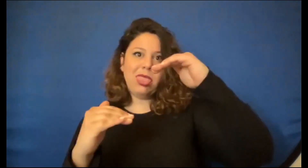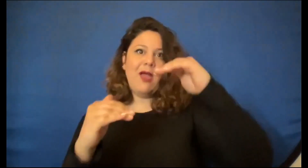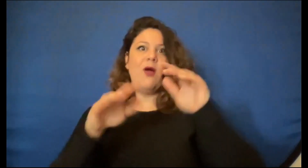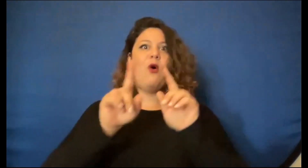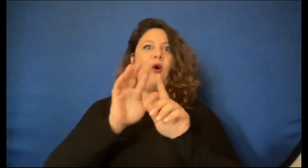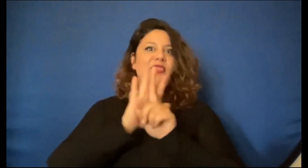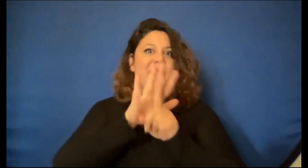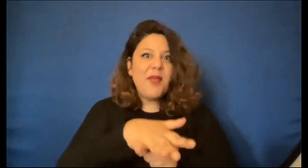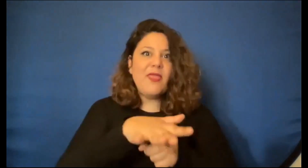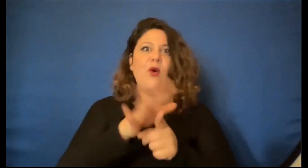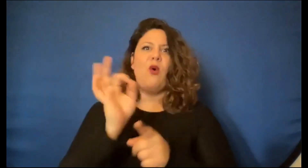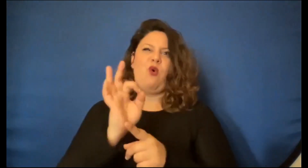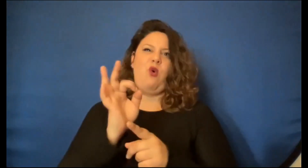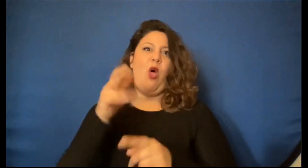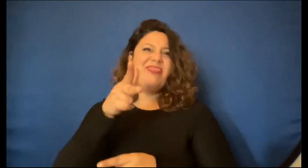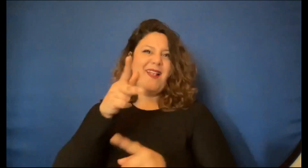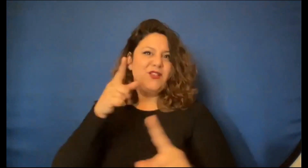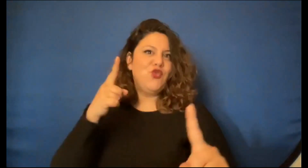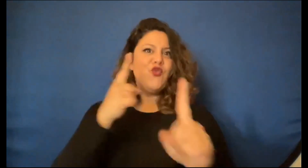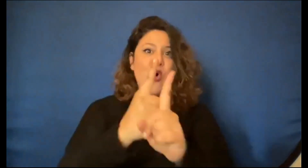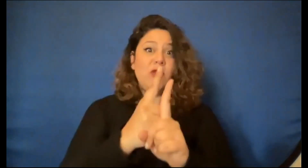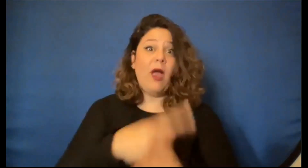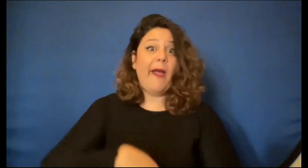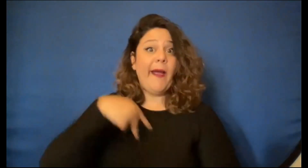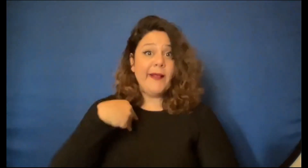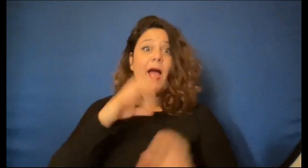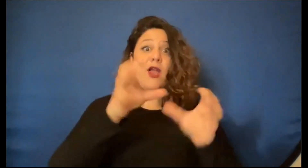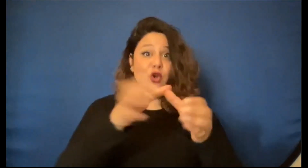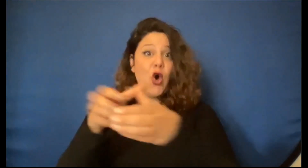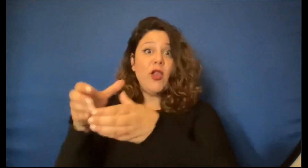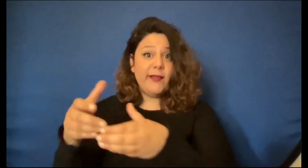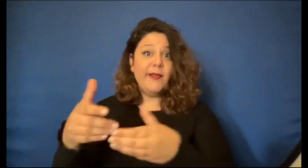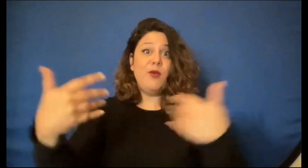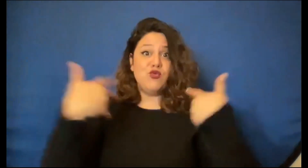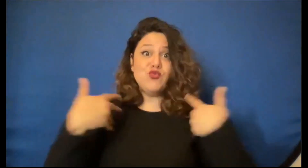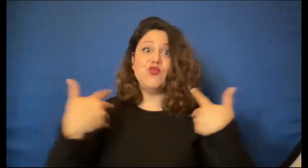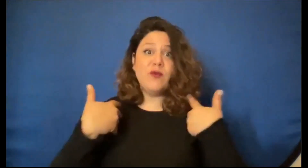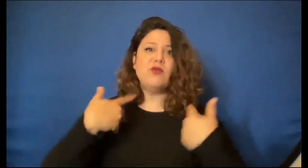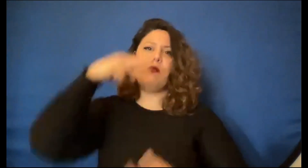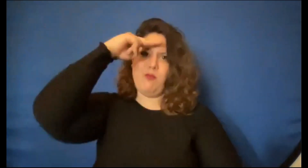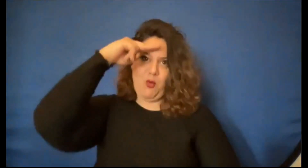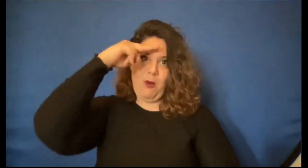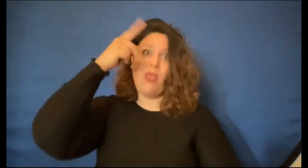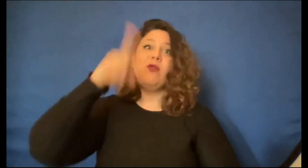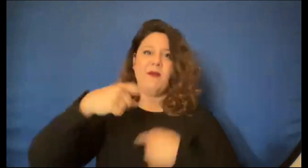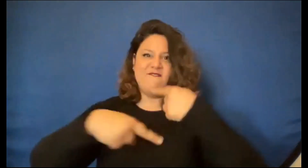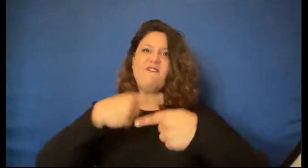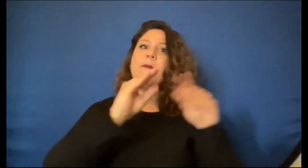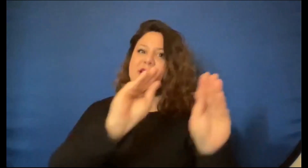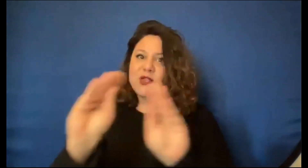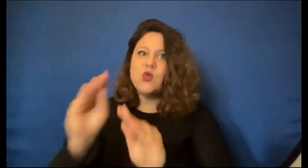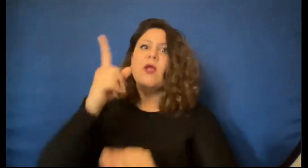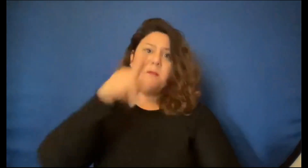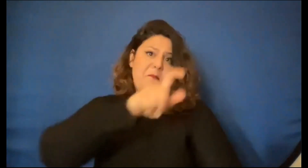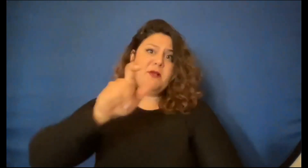discriminatorias, contrarias a derechos y que en general preocupan a los colectivos que las sufren, a sus familias y a los propios afectados.